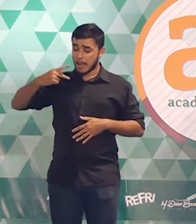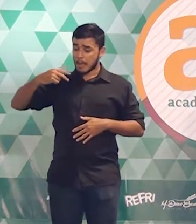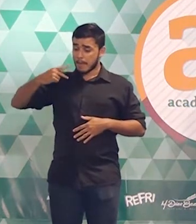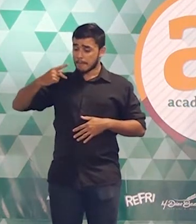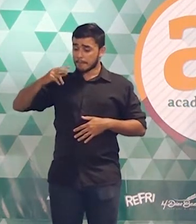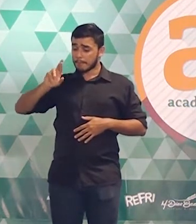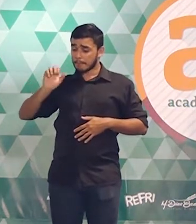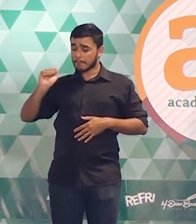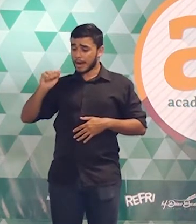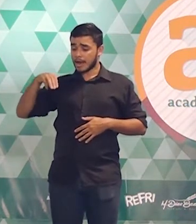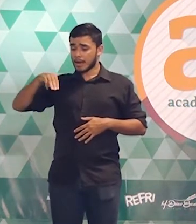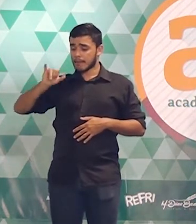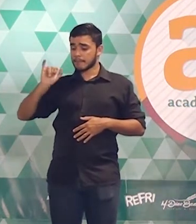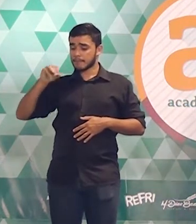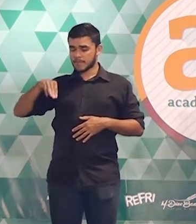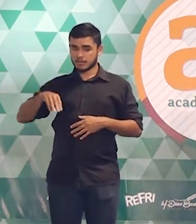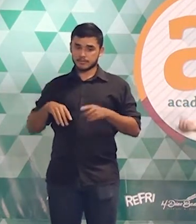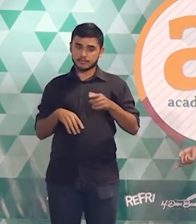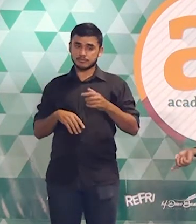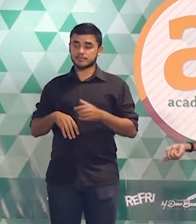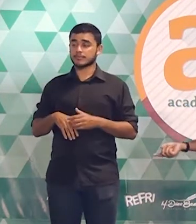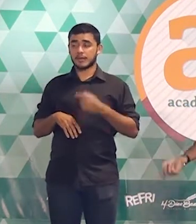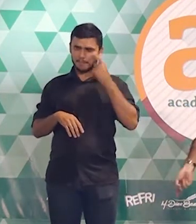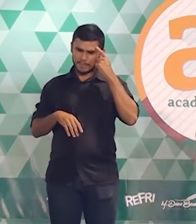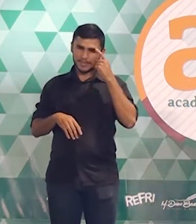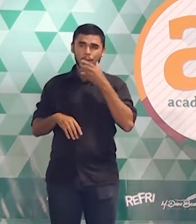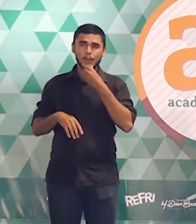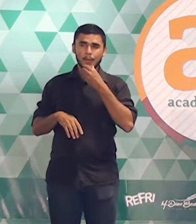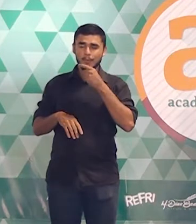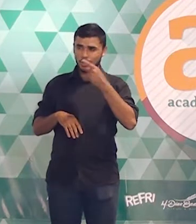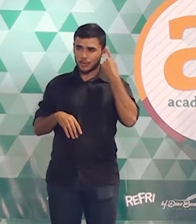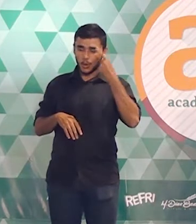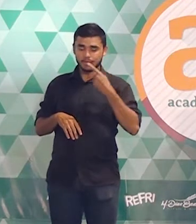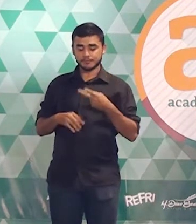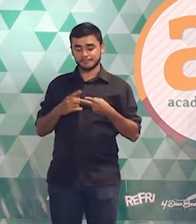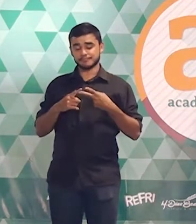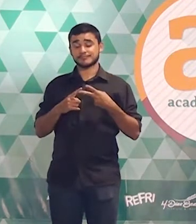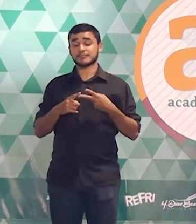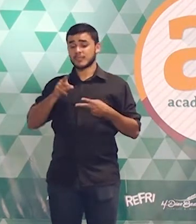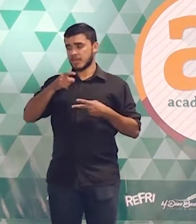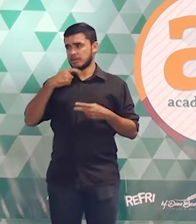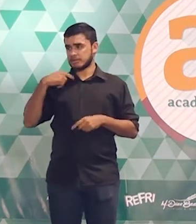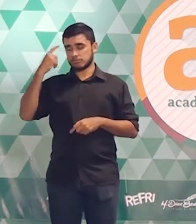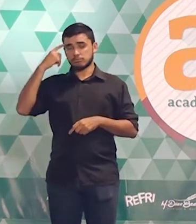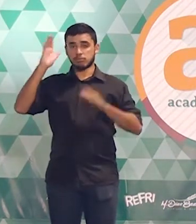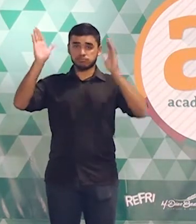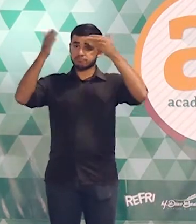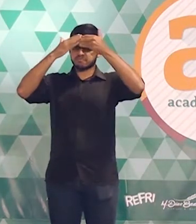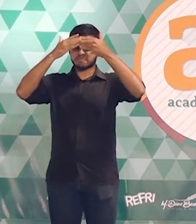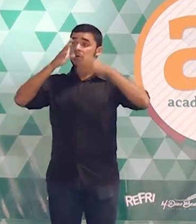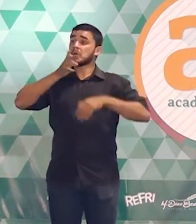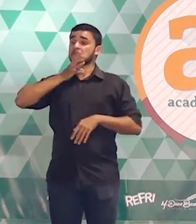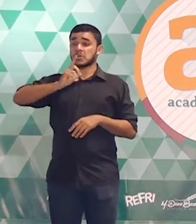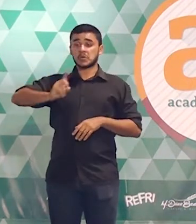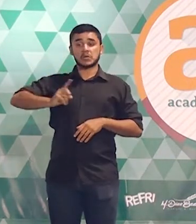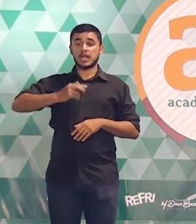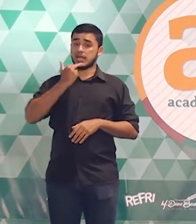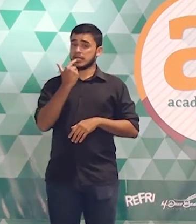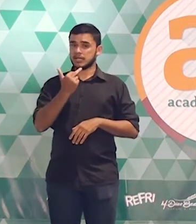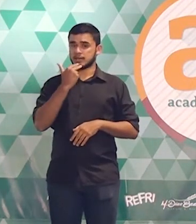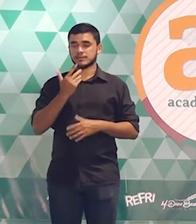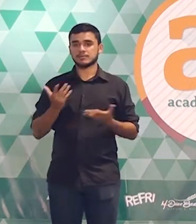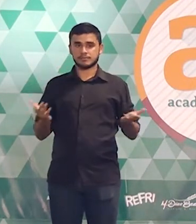Primeira opção, ele é doido. Não. Segunda opção, é um ignorante que não conhece a língua.